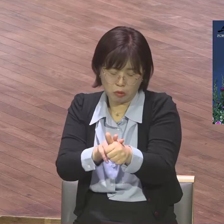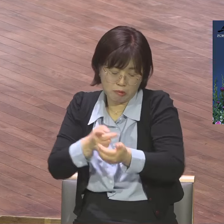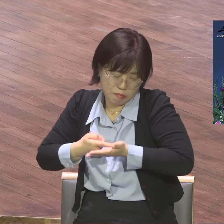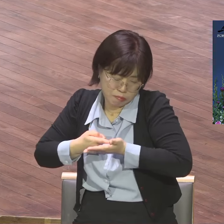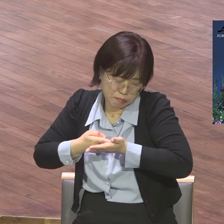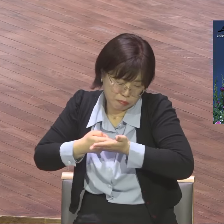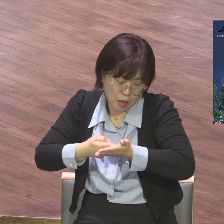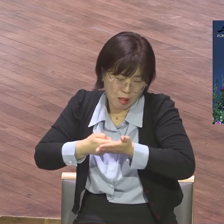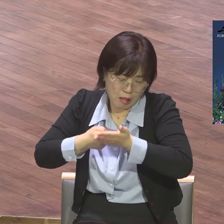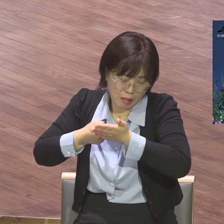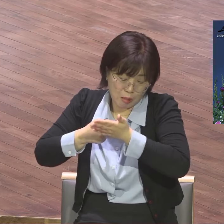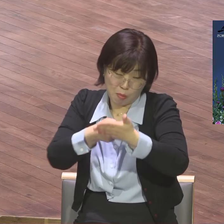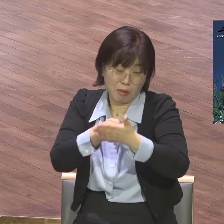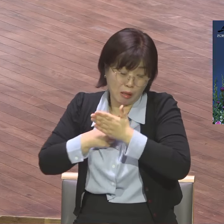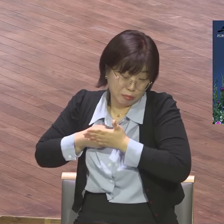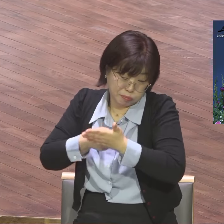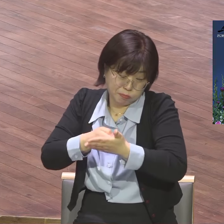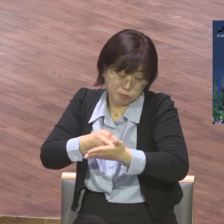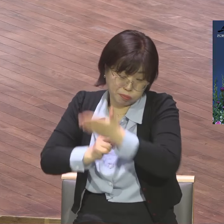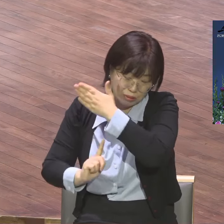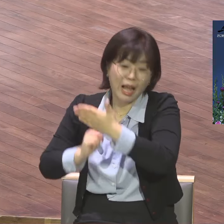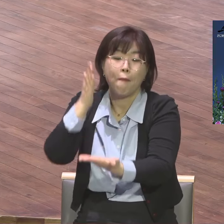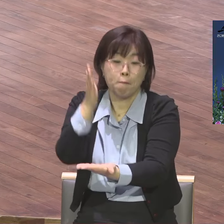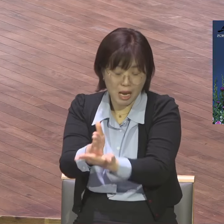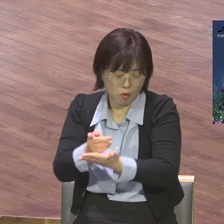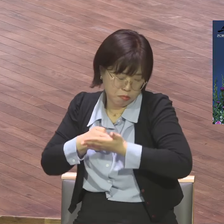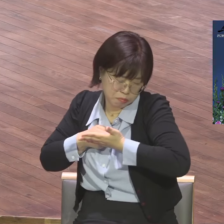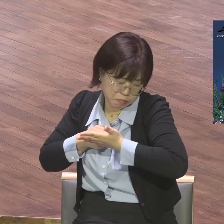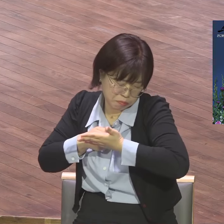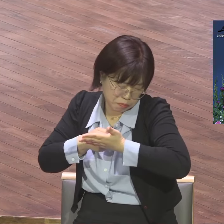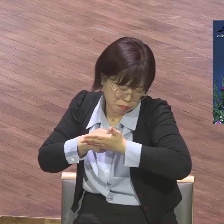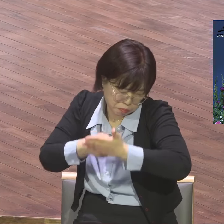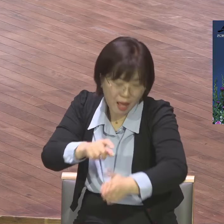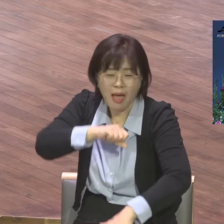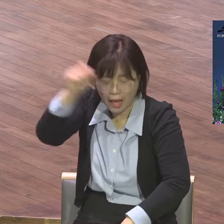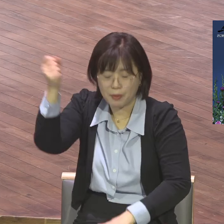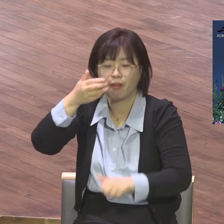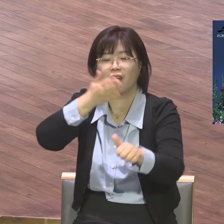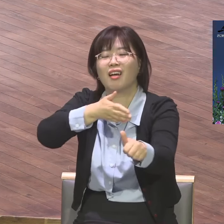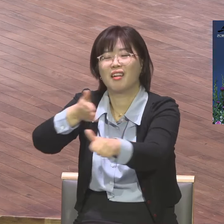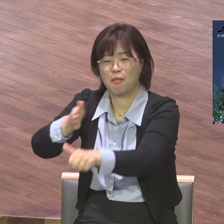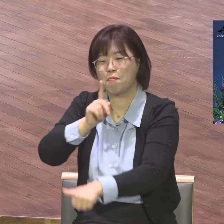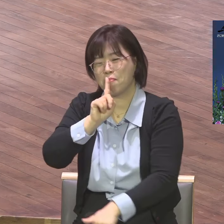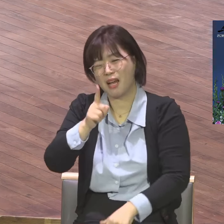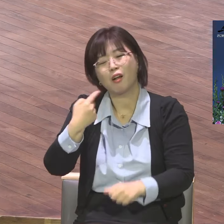장막터를 넓히는 응답을 실제로 맛을 봐라. 그런 뜻이에요.